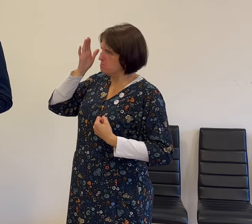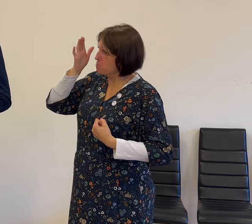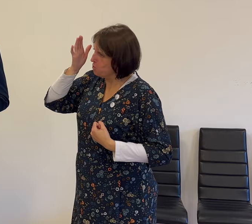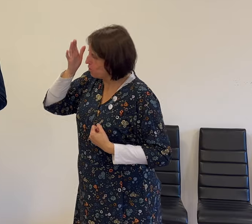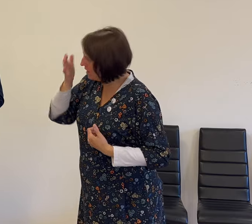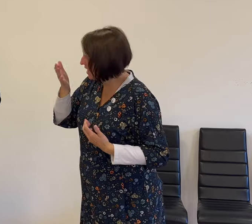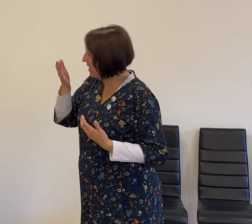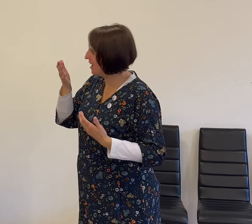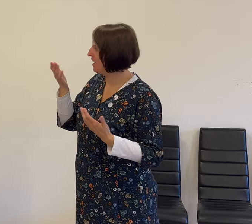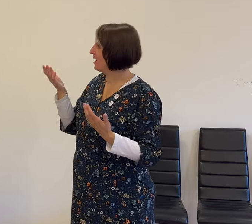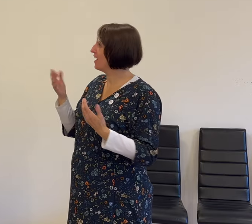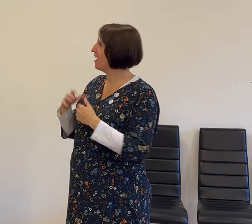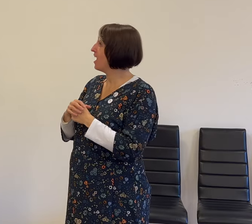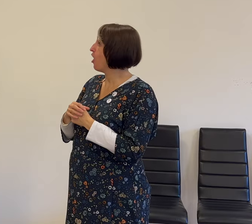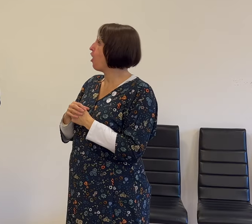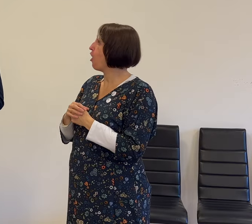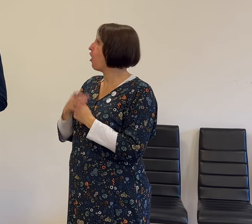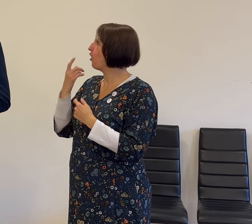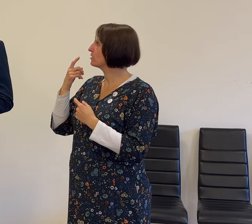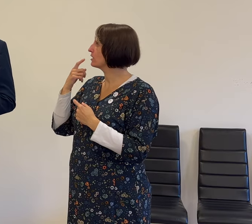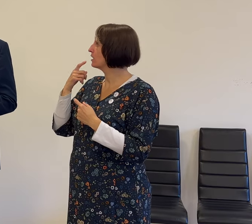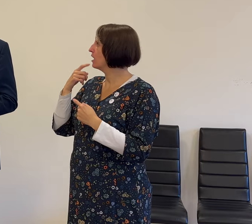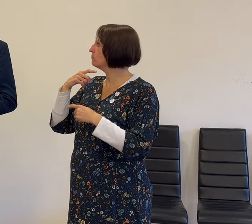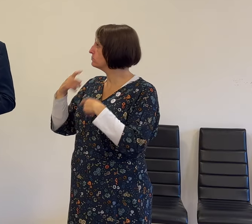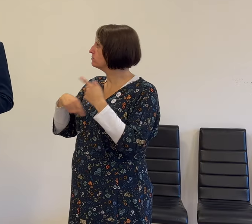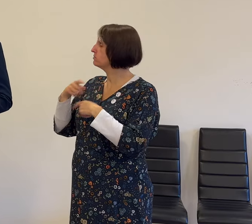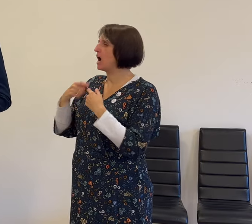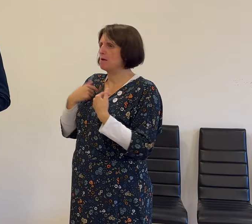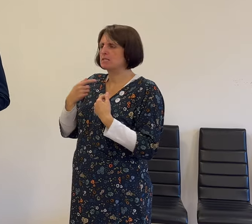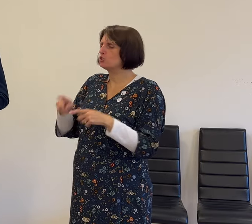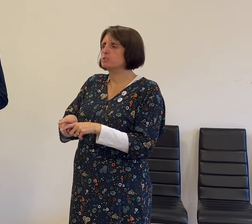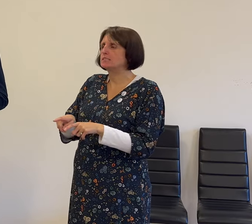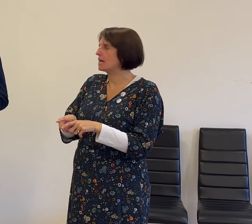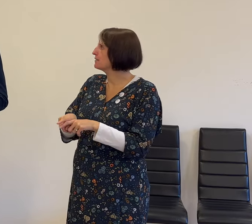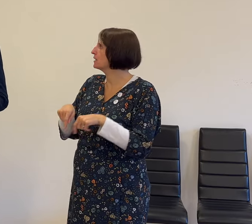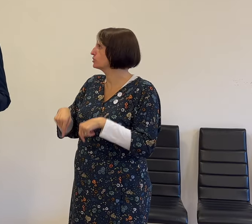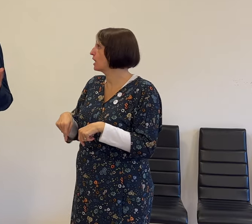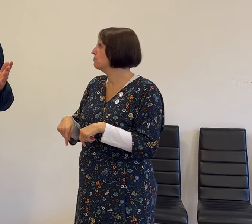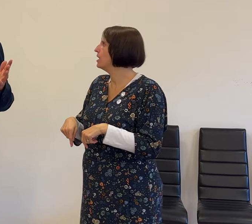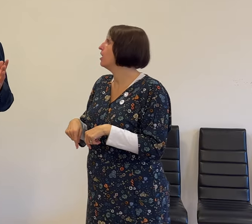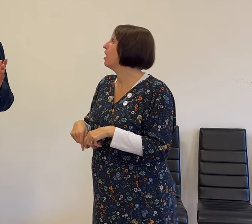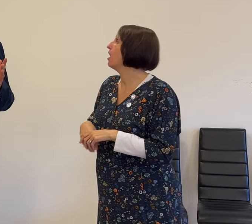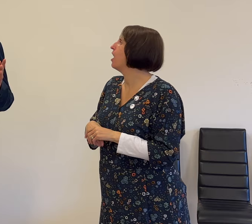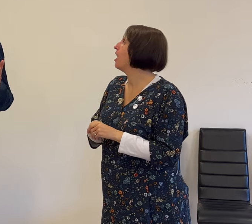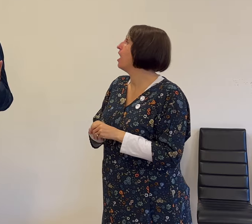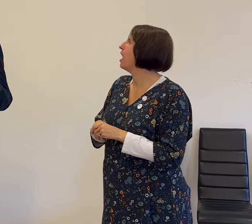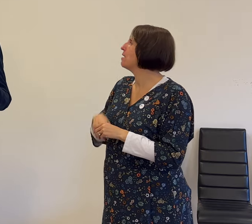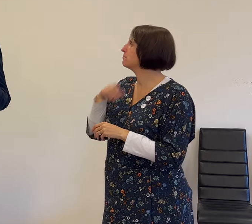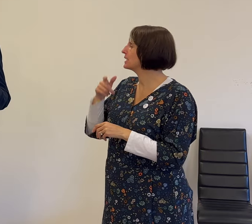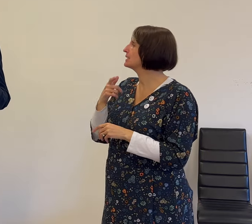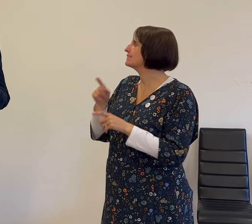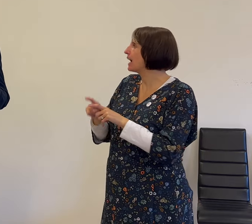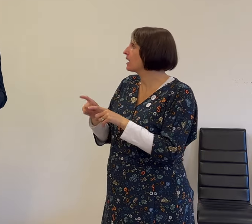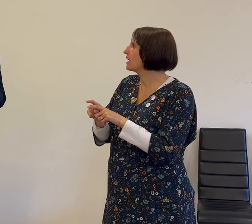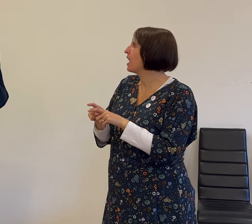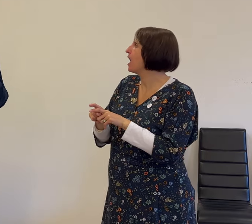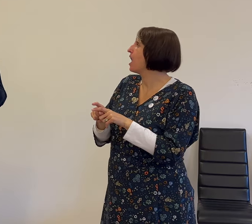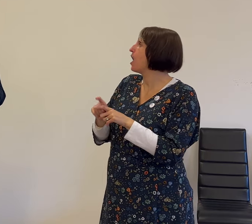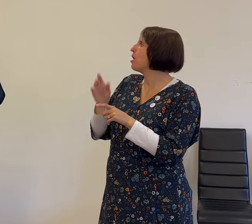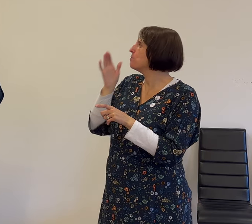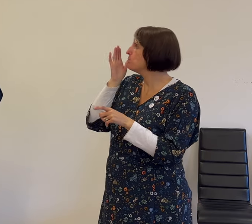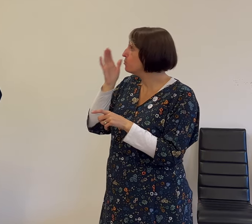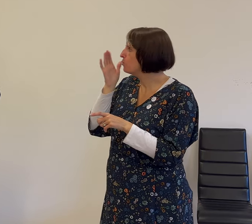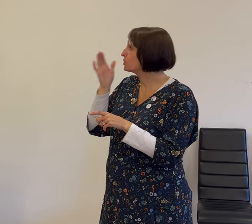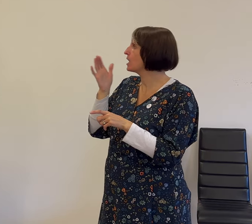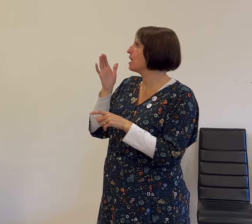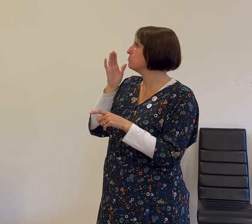A najednou zjistíte, že ta situace se opakuje velmi často. Je nějaký neřešitelný úkol. A když je